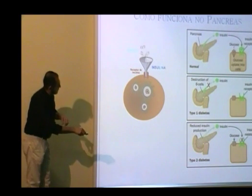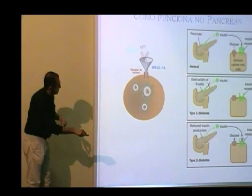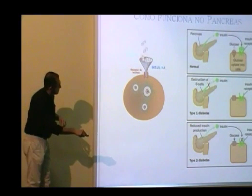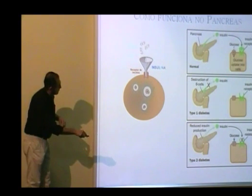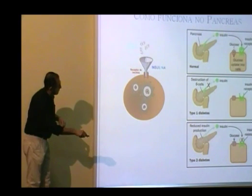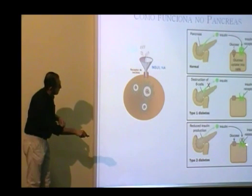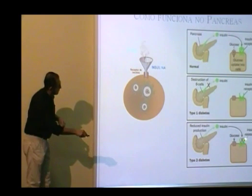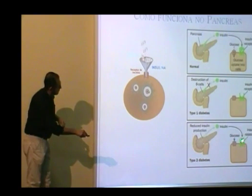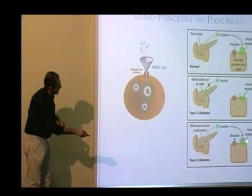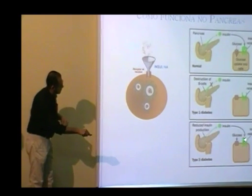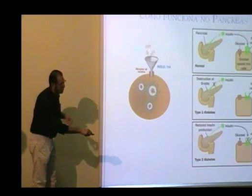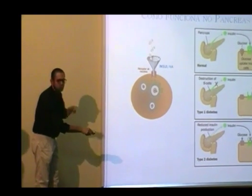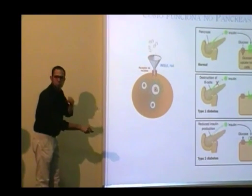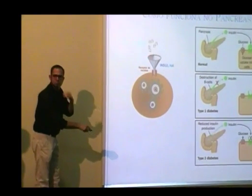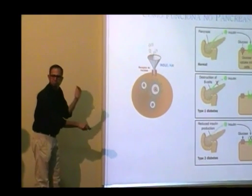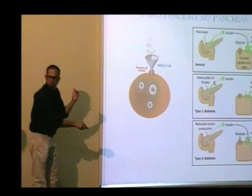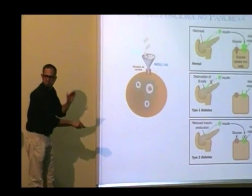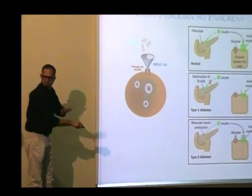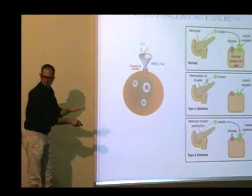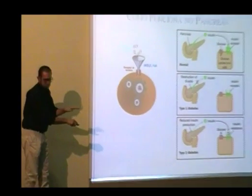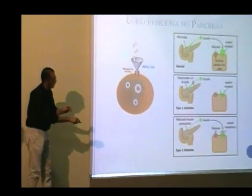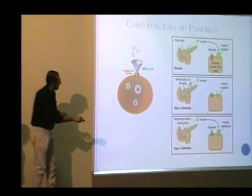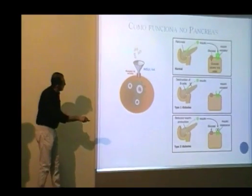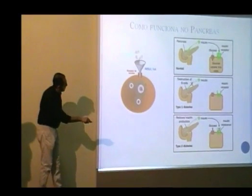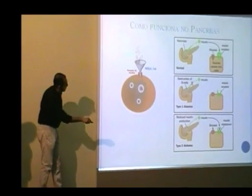ele está produzindo insulina.